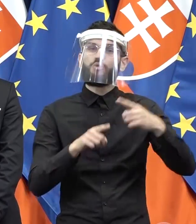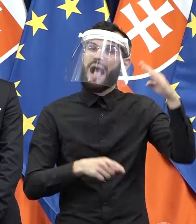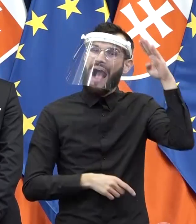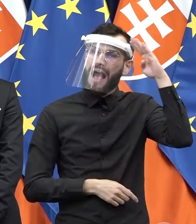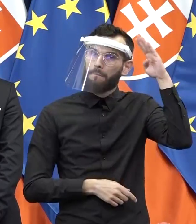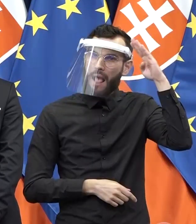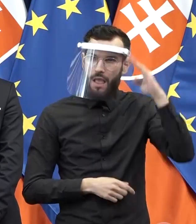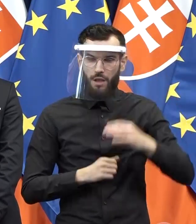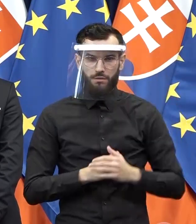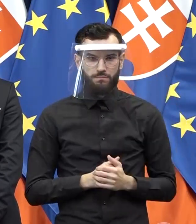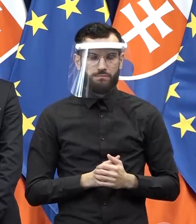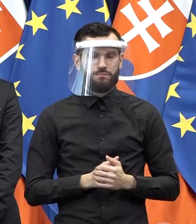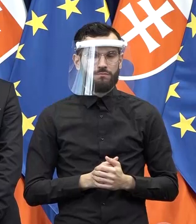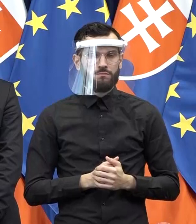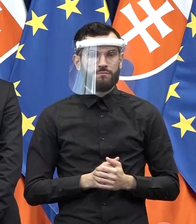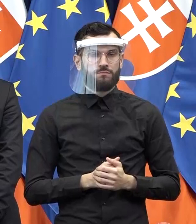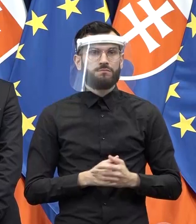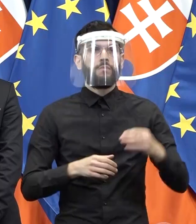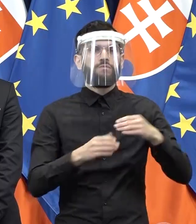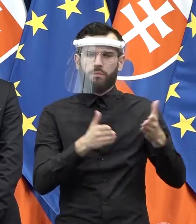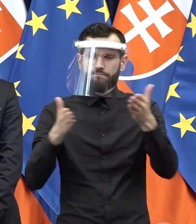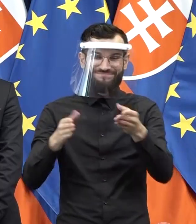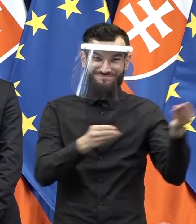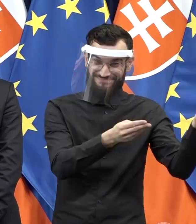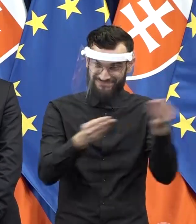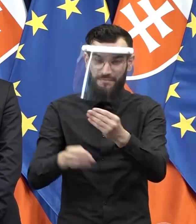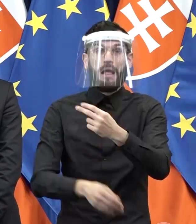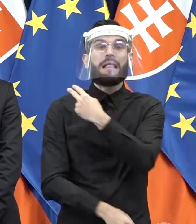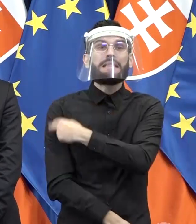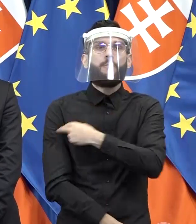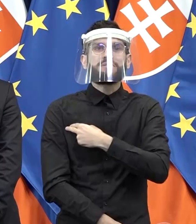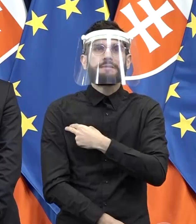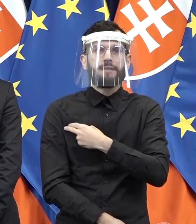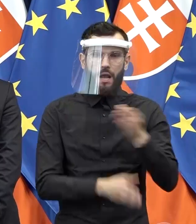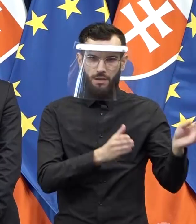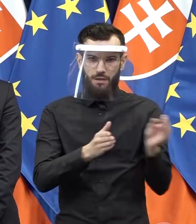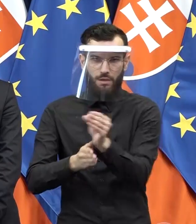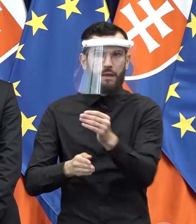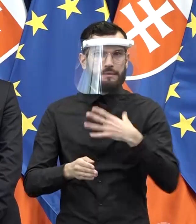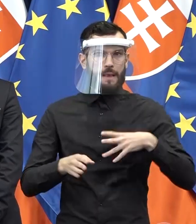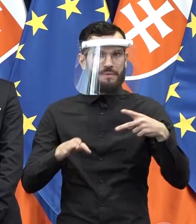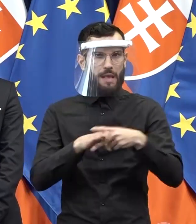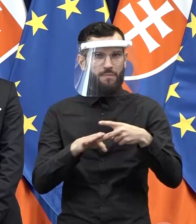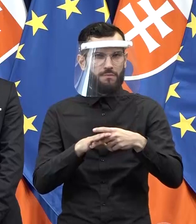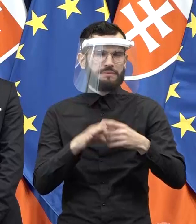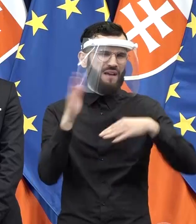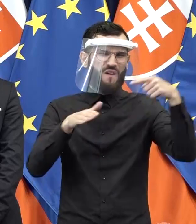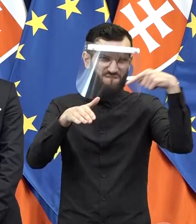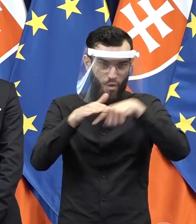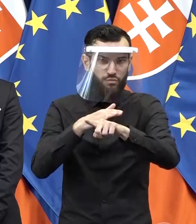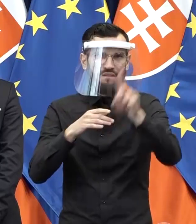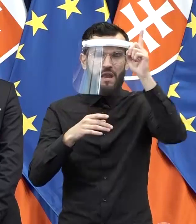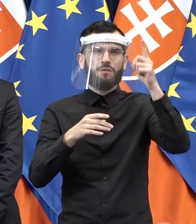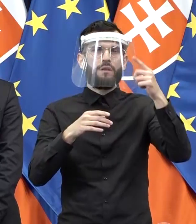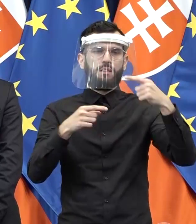pred tými nemocnicami, kde už aj dnes vo vnútri v nemocniciach najmä, prichádza k